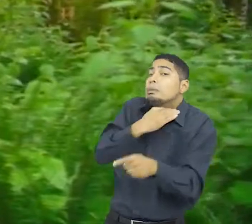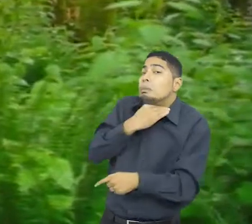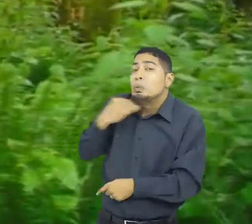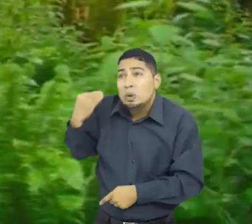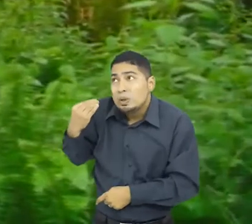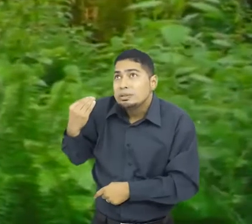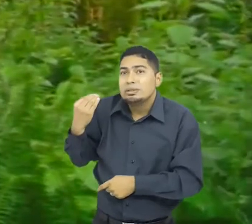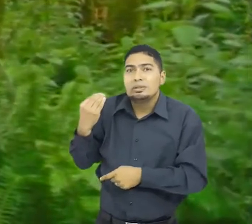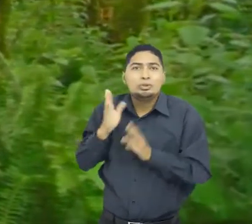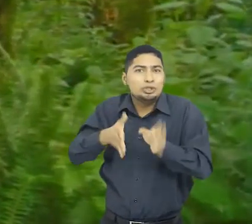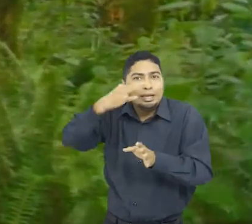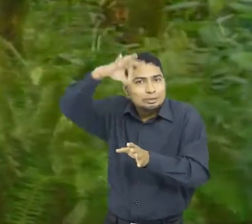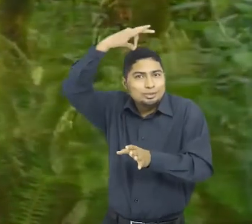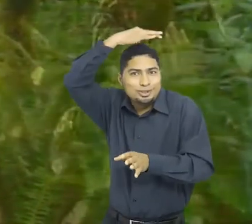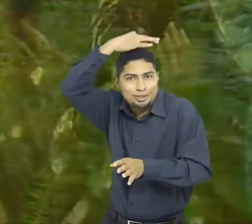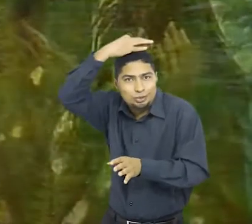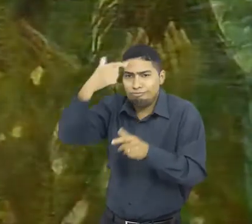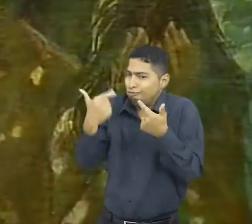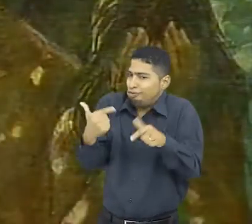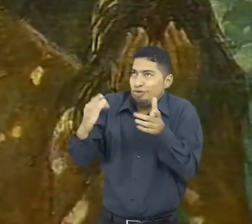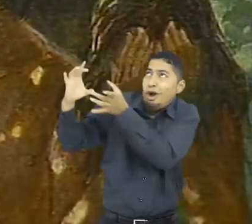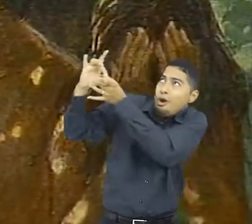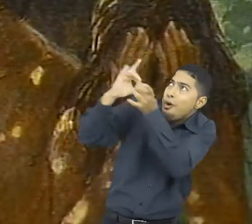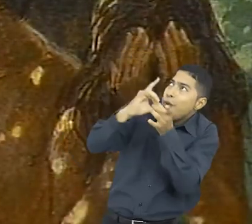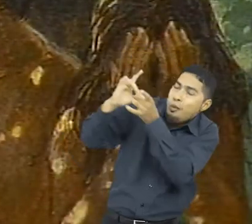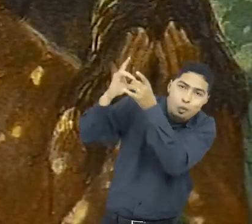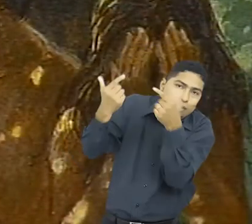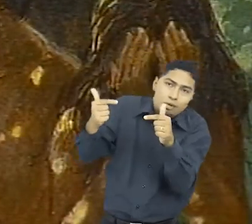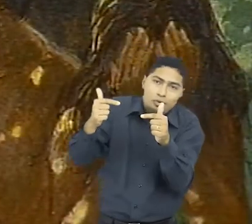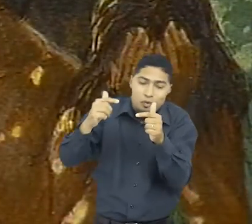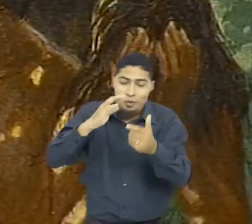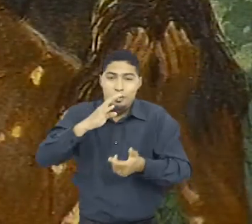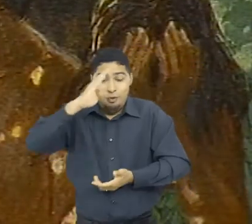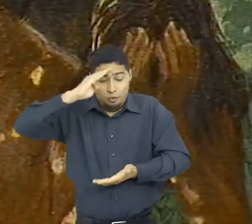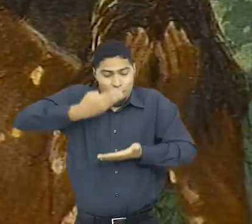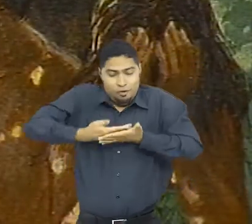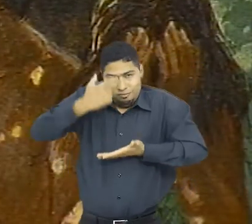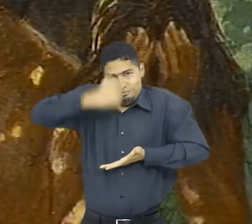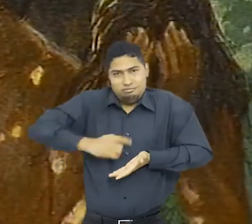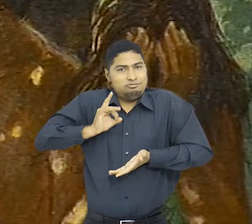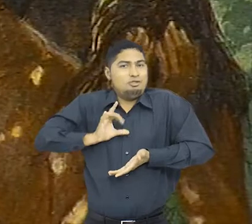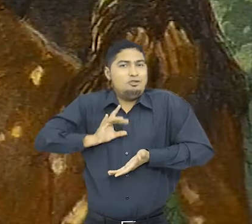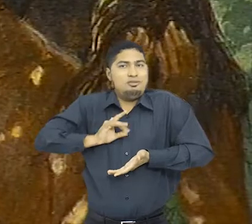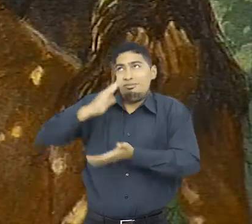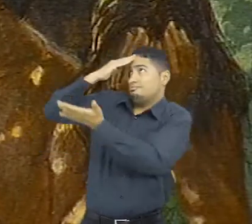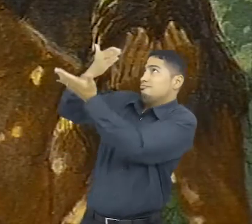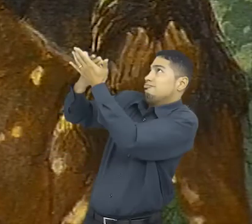estavam mais em comunhão com Deus. Agora, confiaram só em si mesmos e não em Deus.